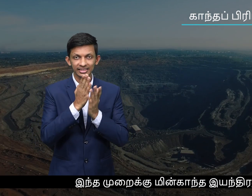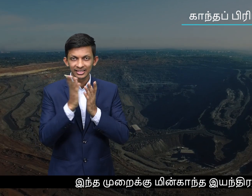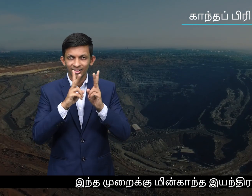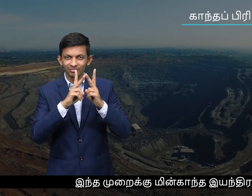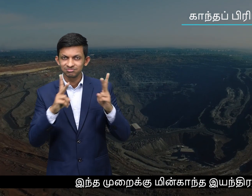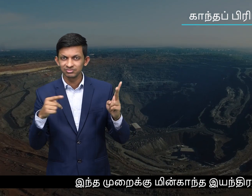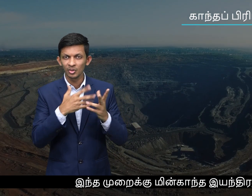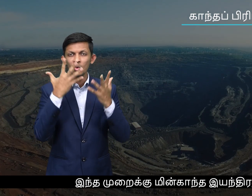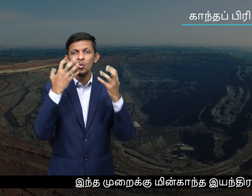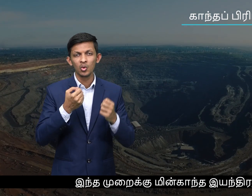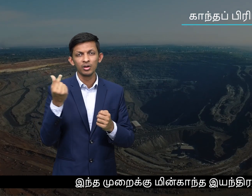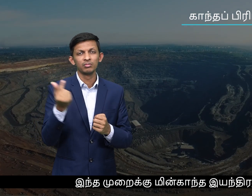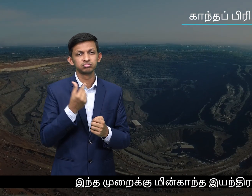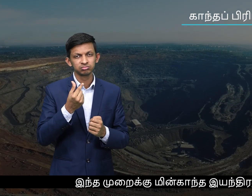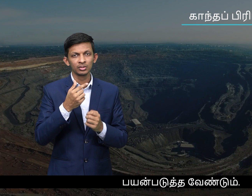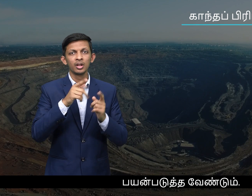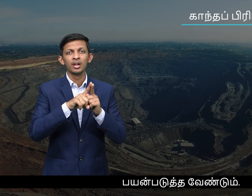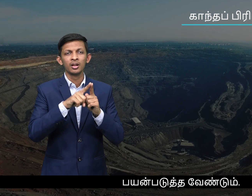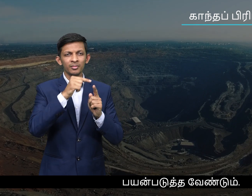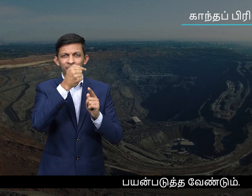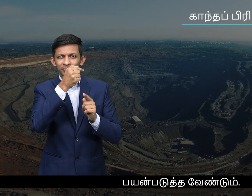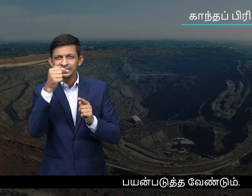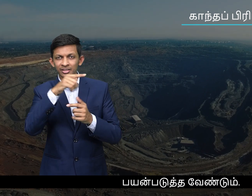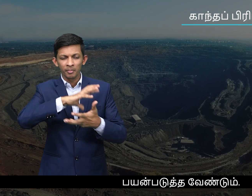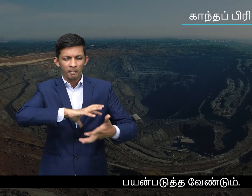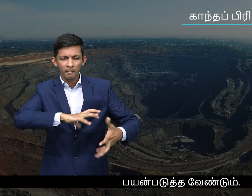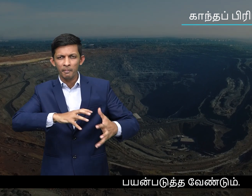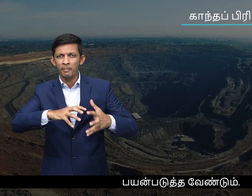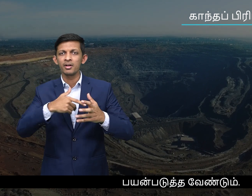இந்த முறைக்கு மின்காந்த இயந்திரத்தை பயன்படுத்த வேண்டும்.